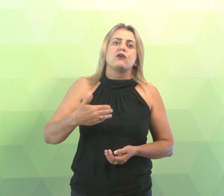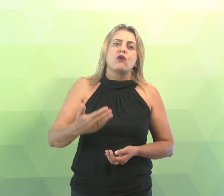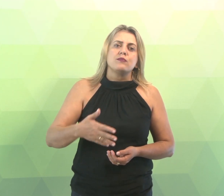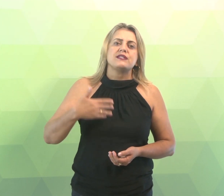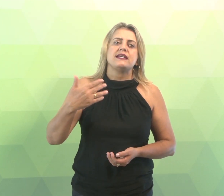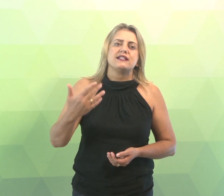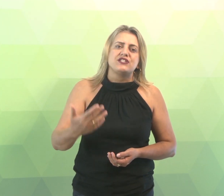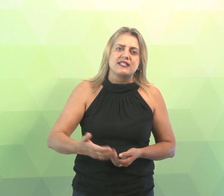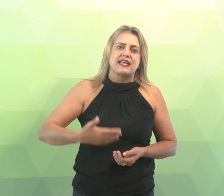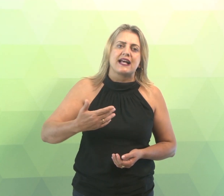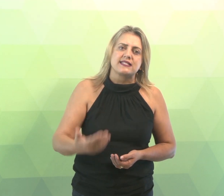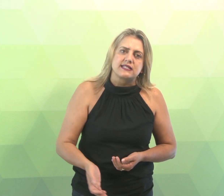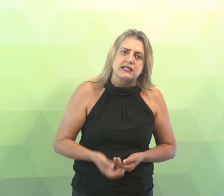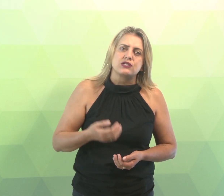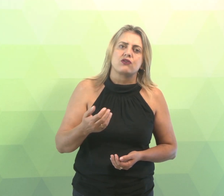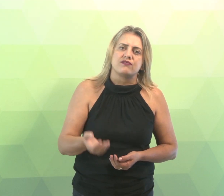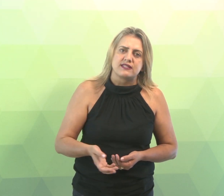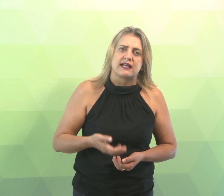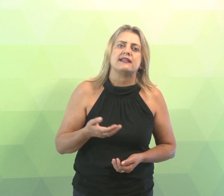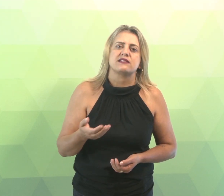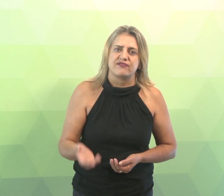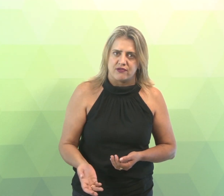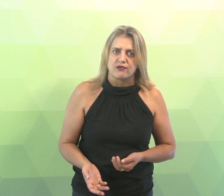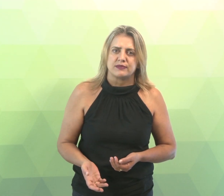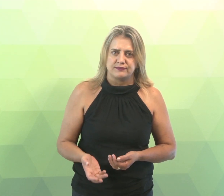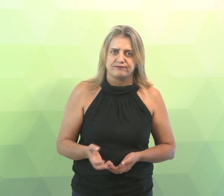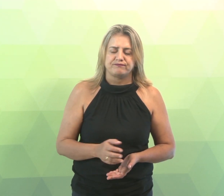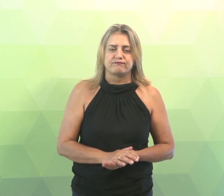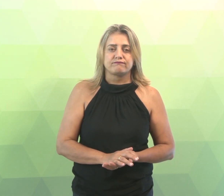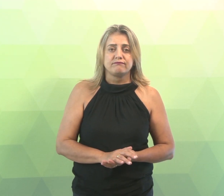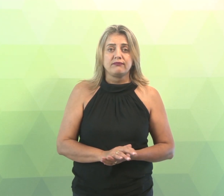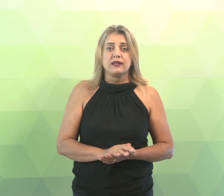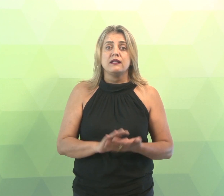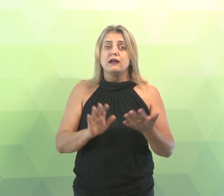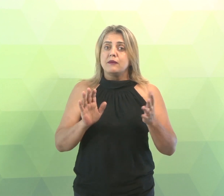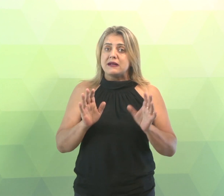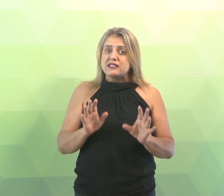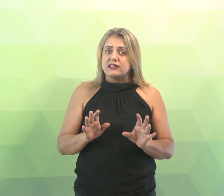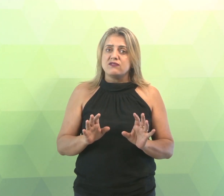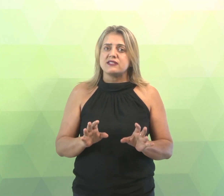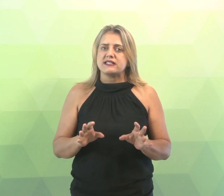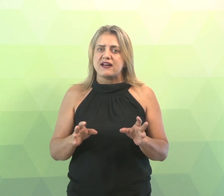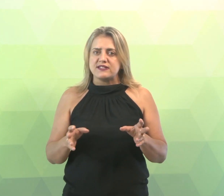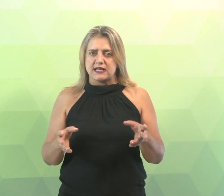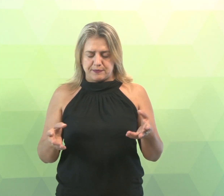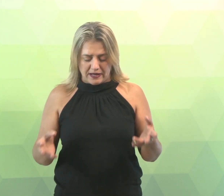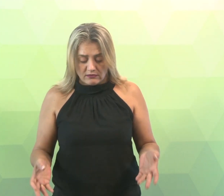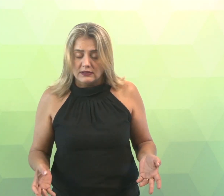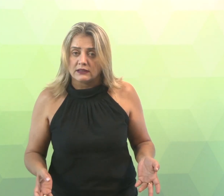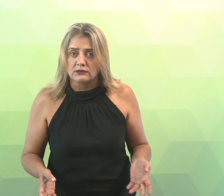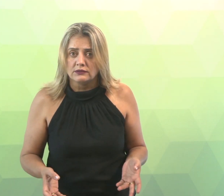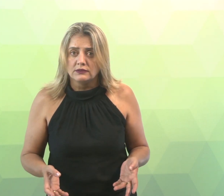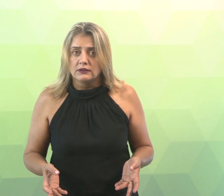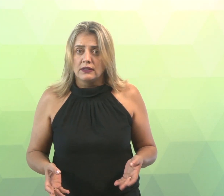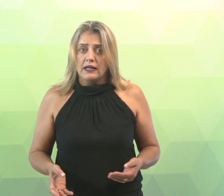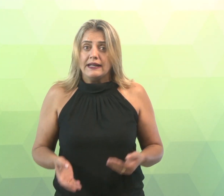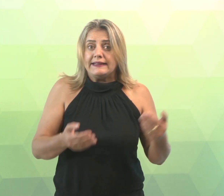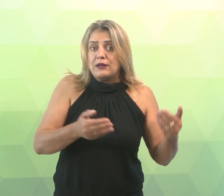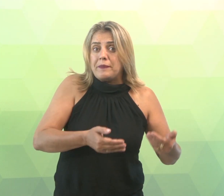como seria desgastante conversar dessa forma. Mas então vocês devem estar se perguntando: então para